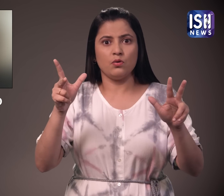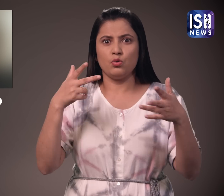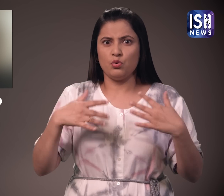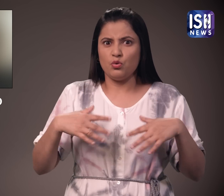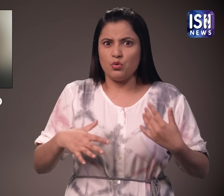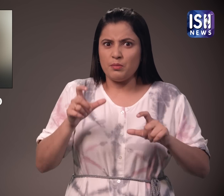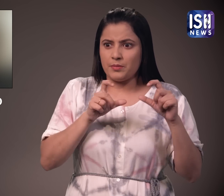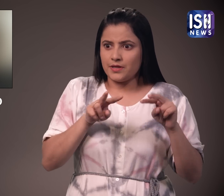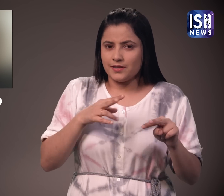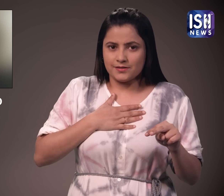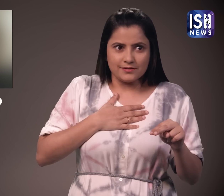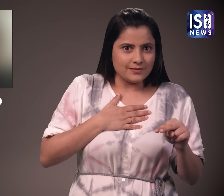वह कितनी प्रेड़ना दयक है